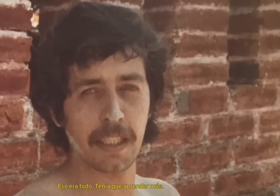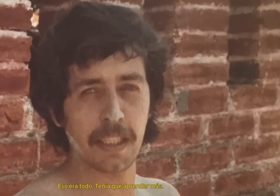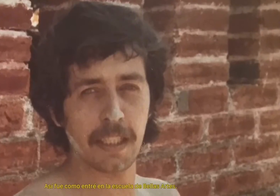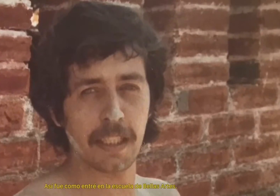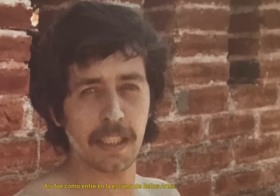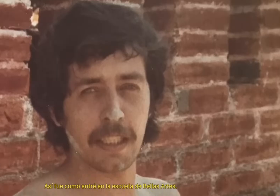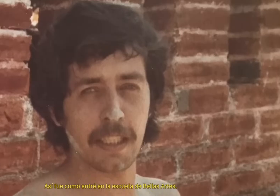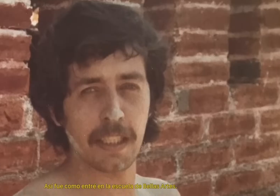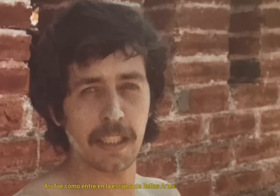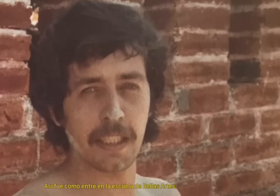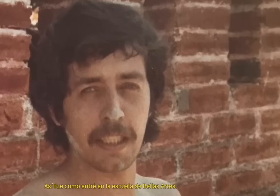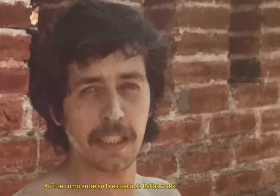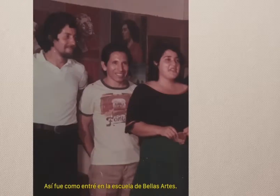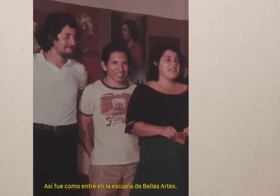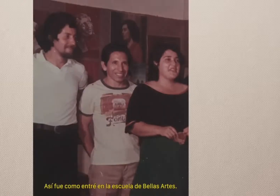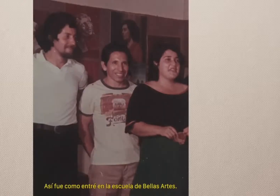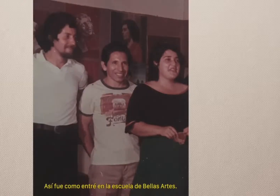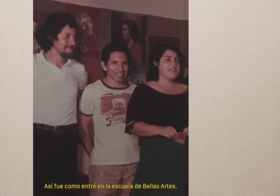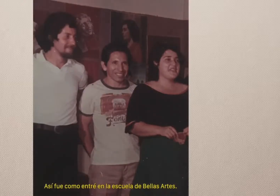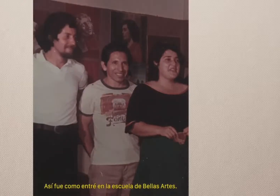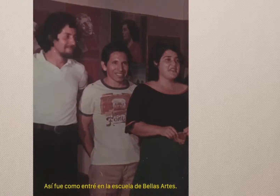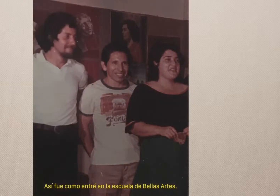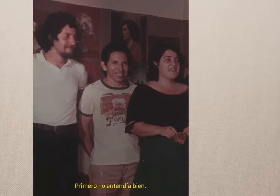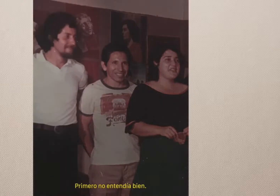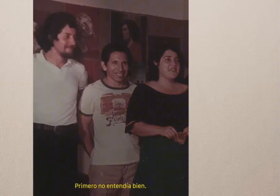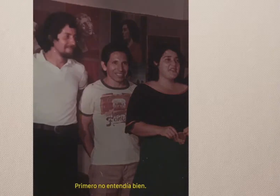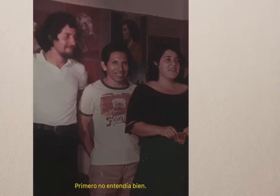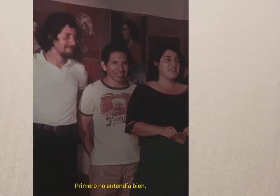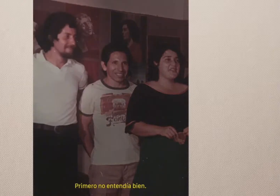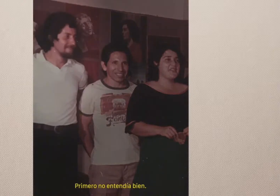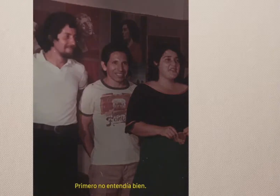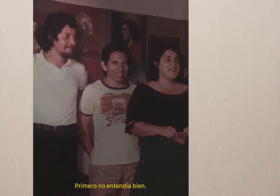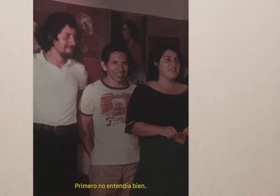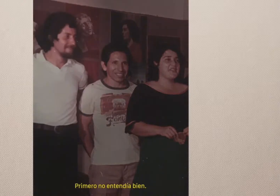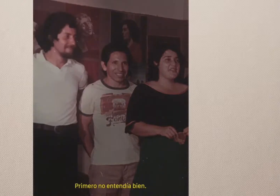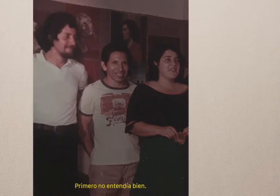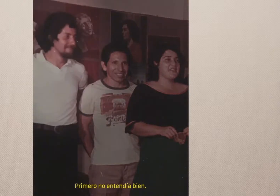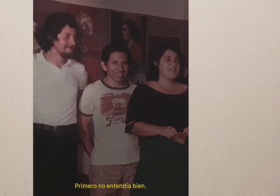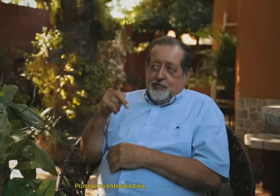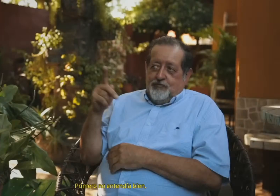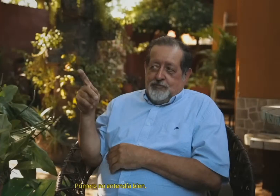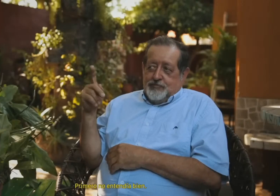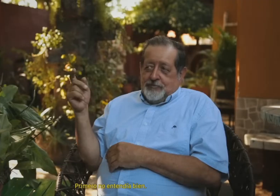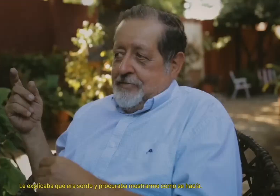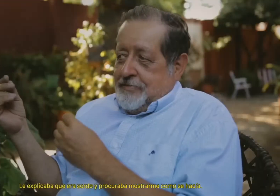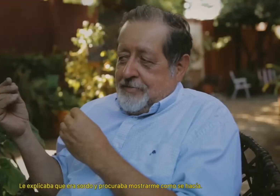más. Así fue como entré en la Escuela de Bellas Artes. Primero no entendía.